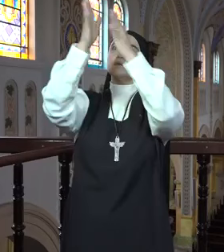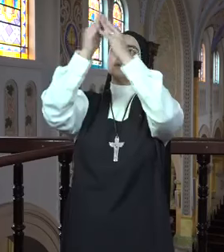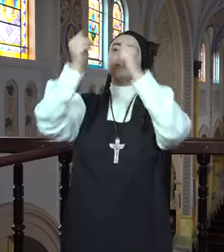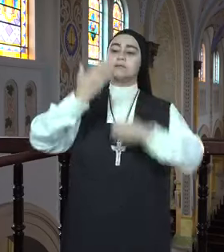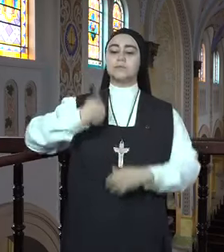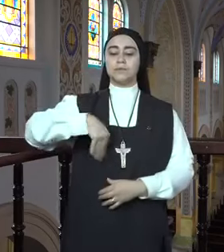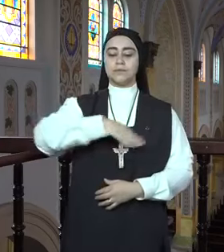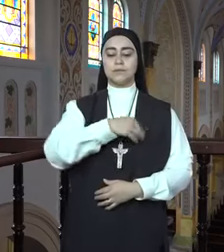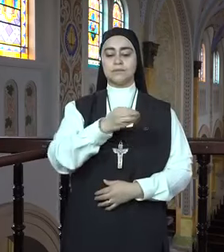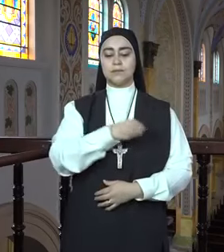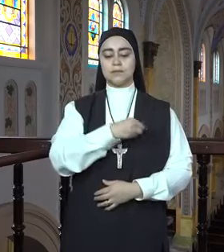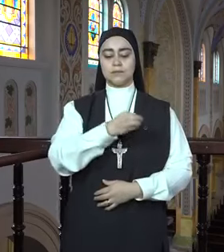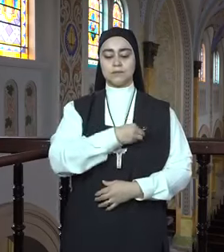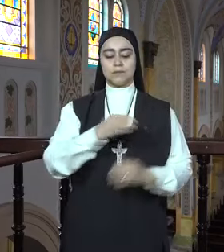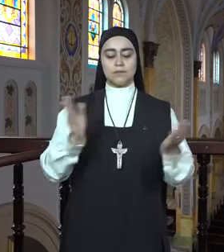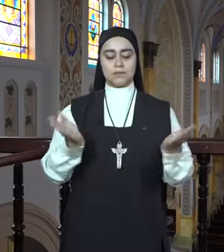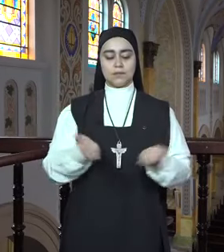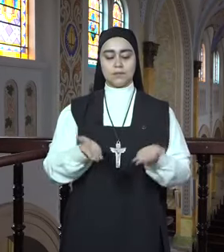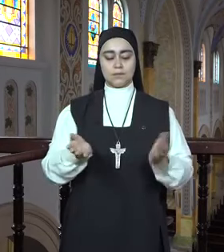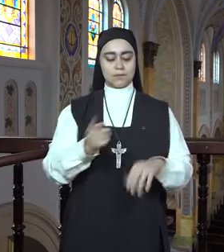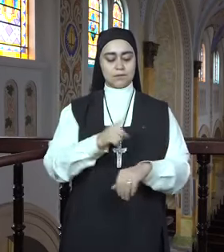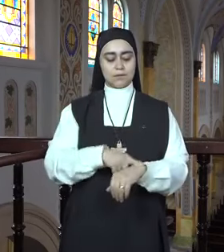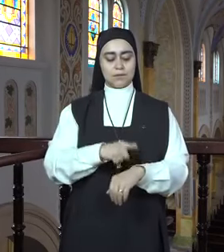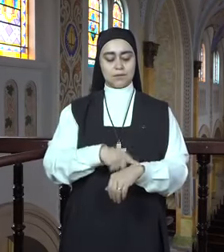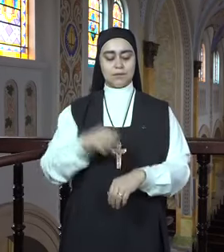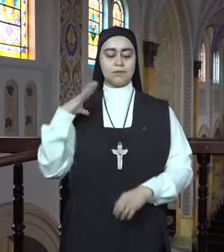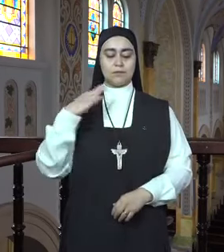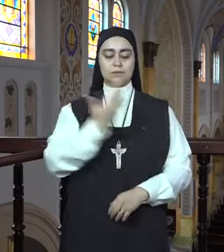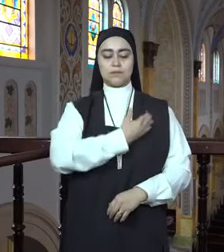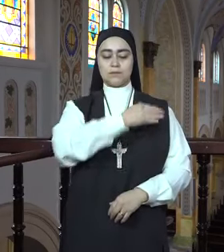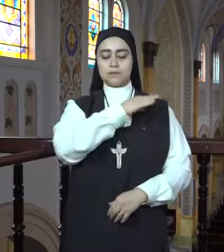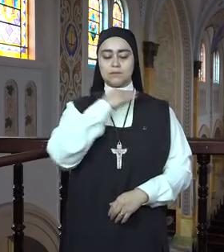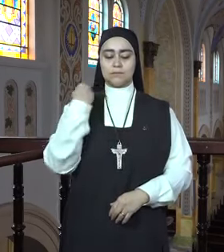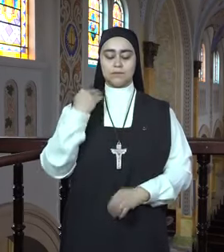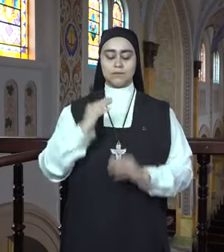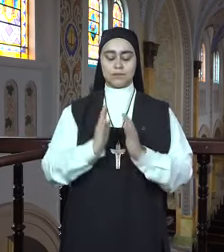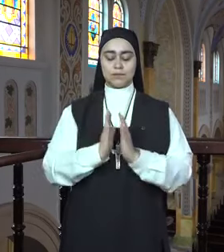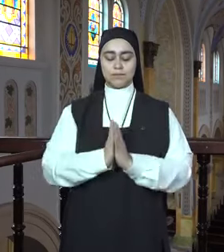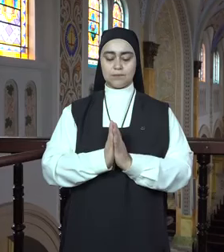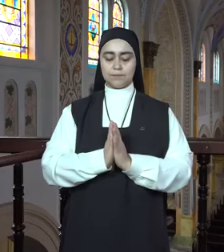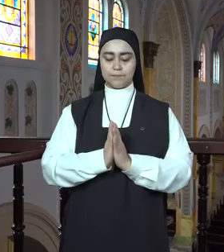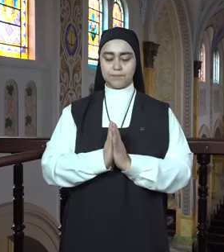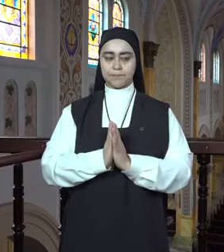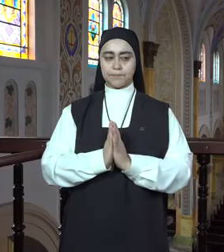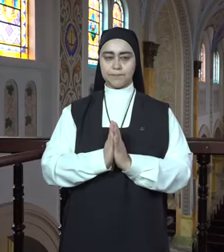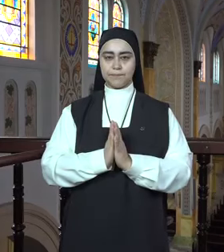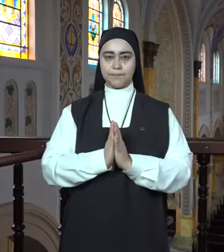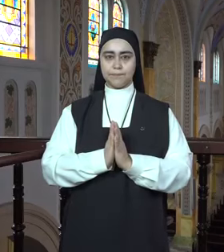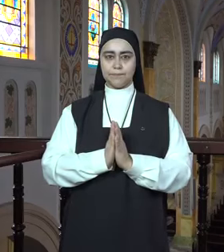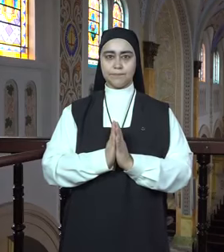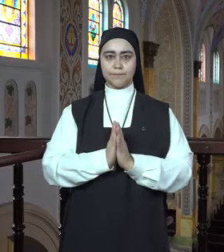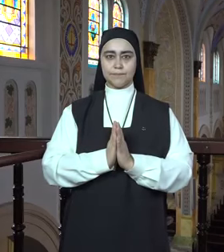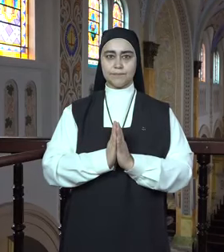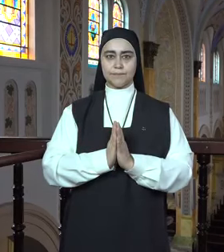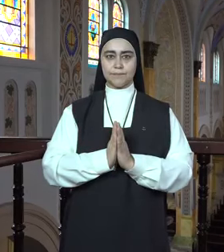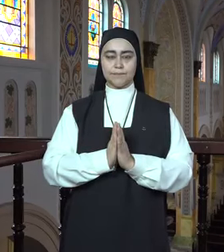rogai por nós, pecadores, agora e na hora de nossa morte. Amém. Ave